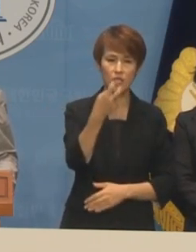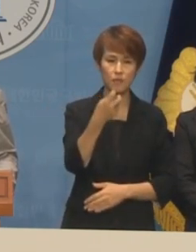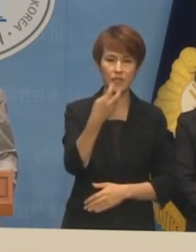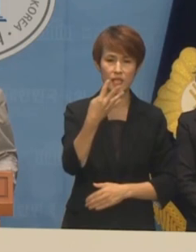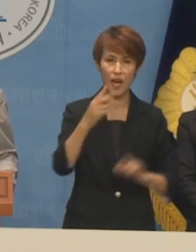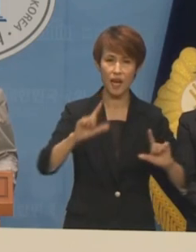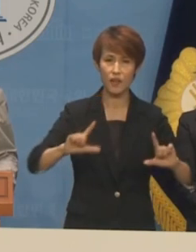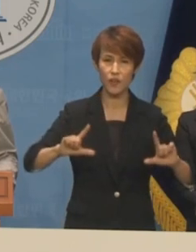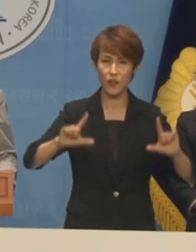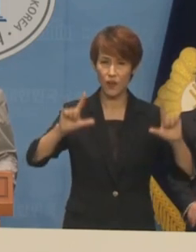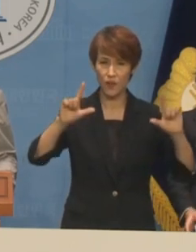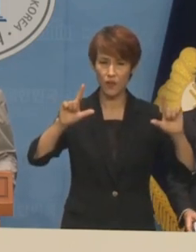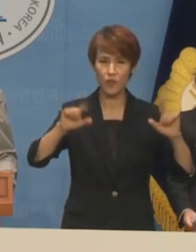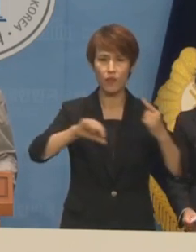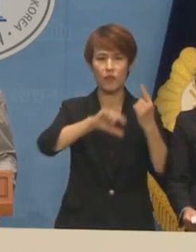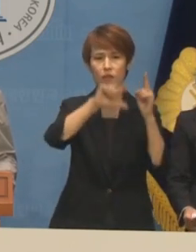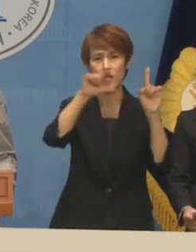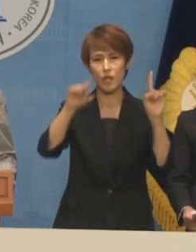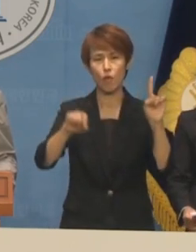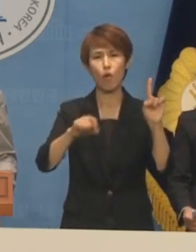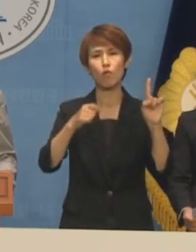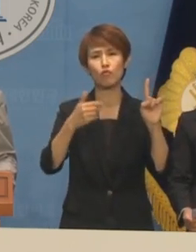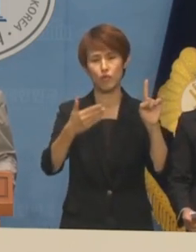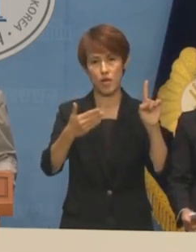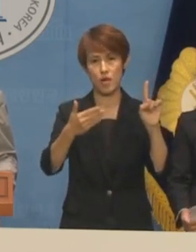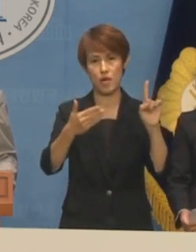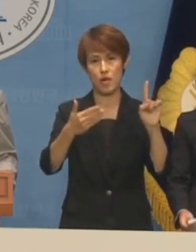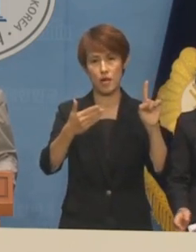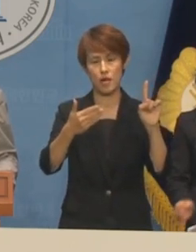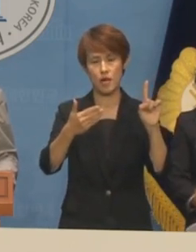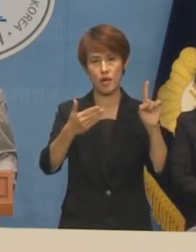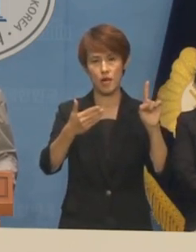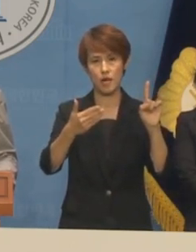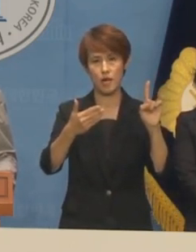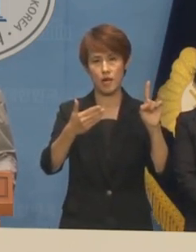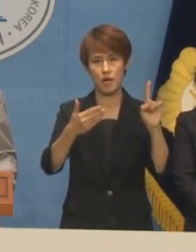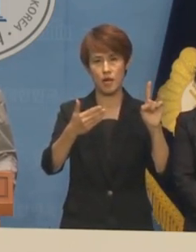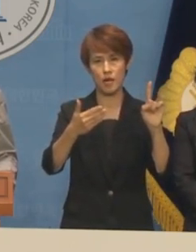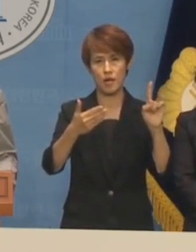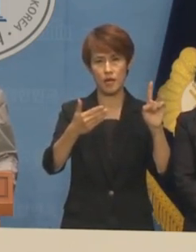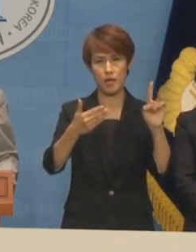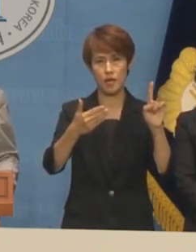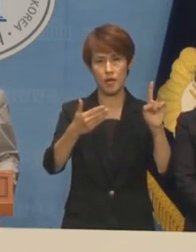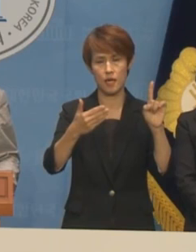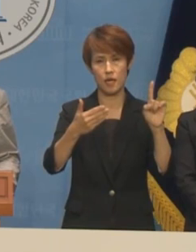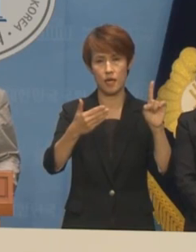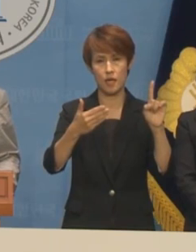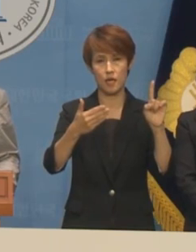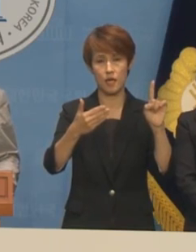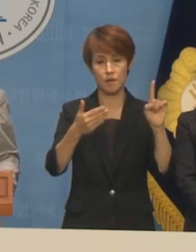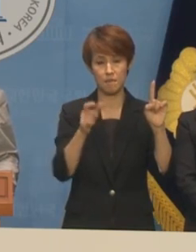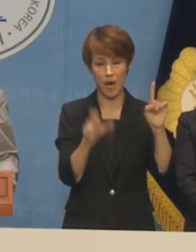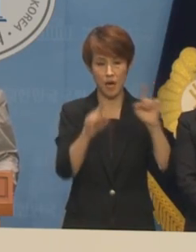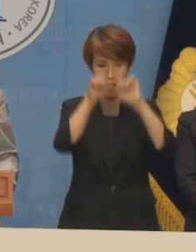2024년 1월 9일 날짜로 그 보고서를